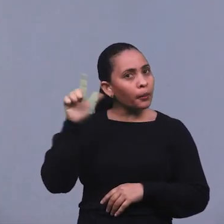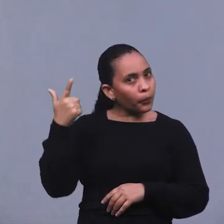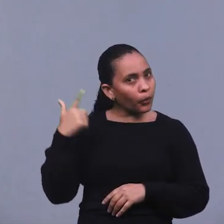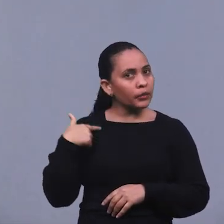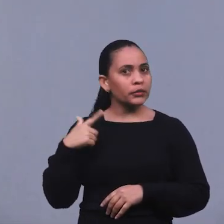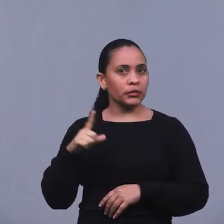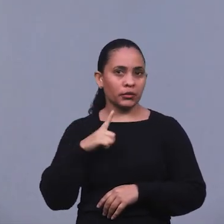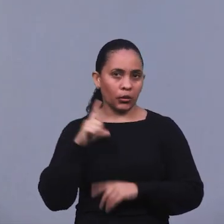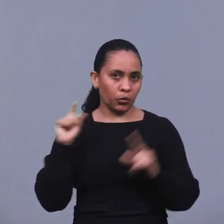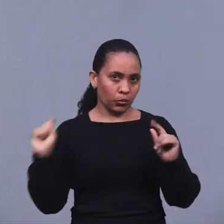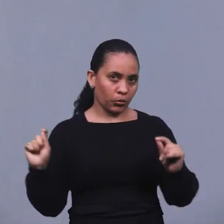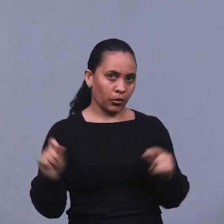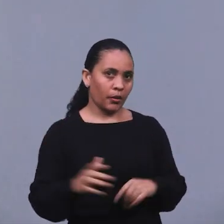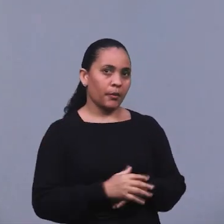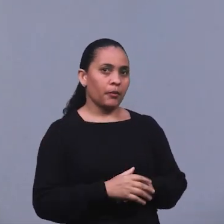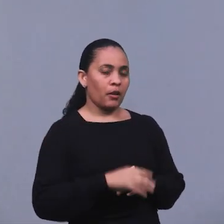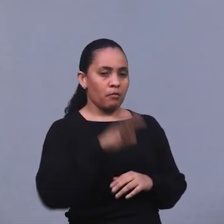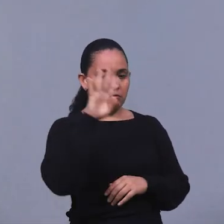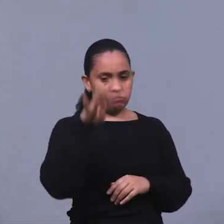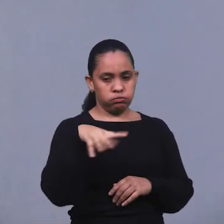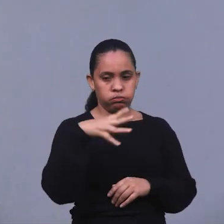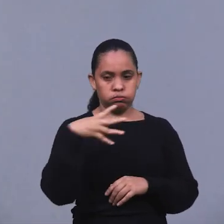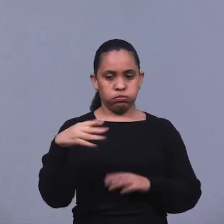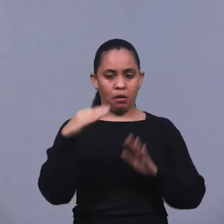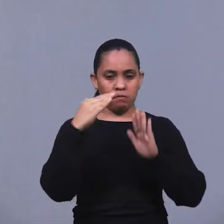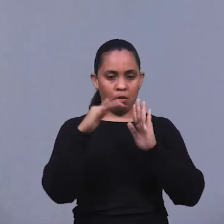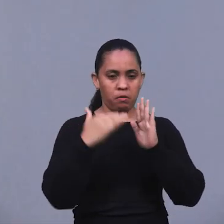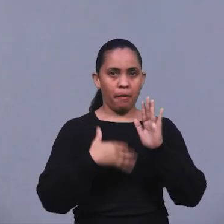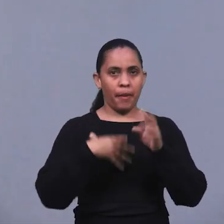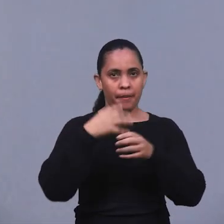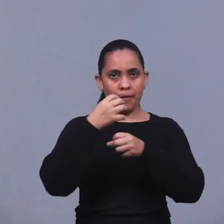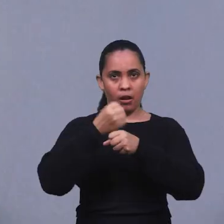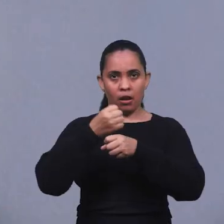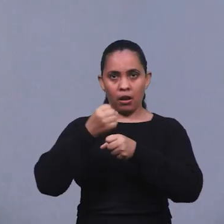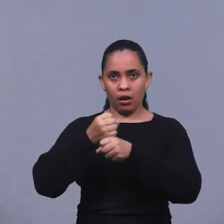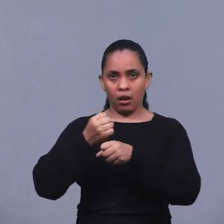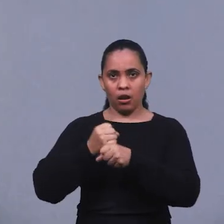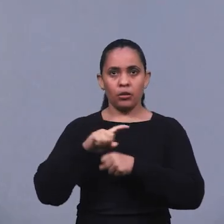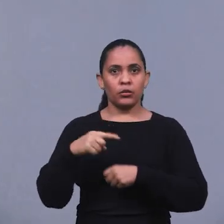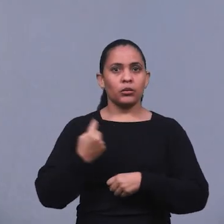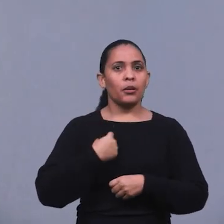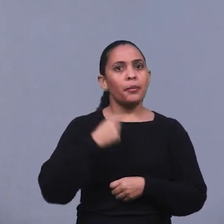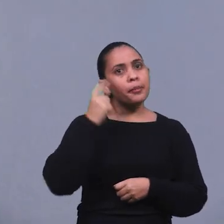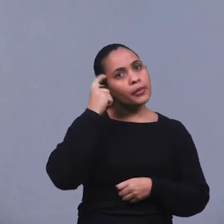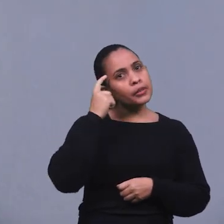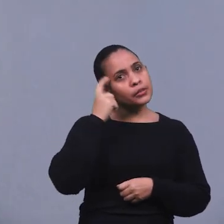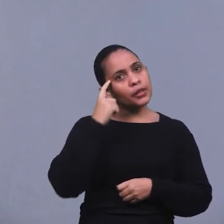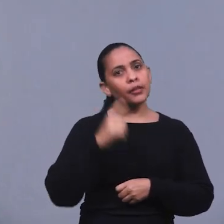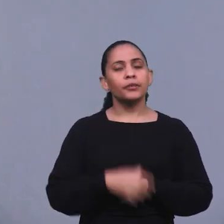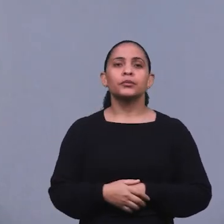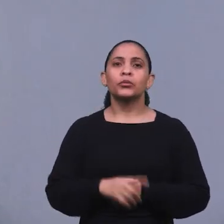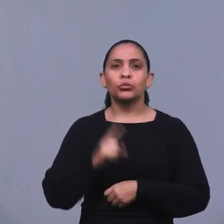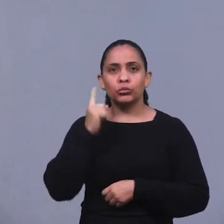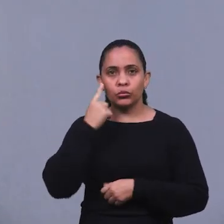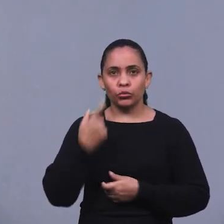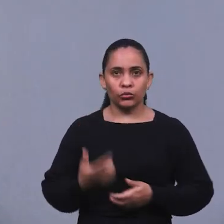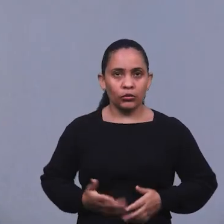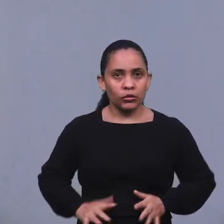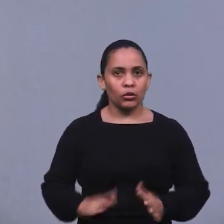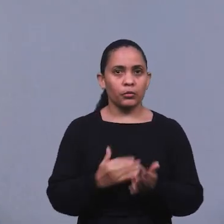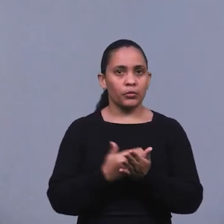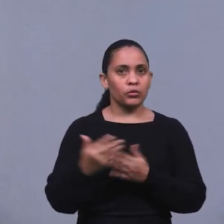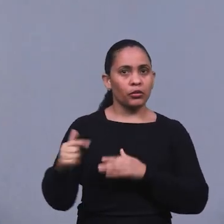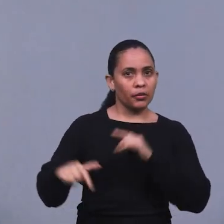tem uma tabela que é feito o cálculo, a proporção. Mas vamos pensar num surdo que é surdo desde nascença, começou a